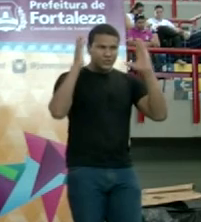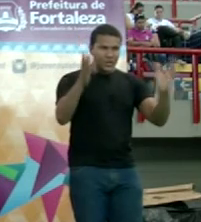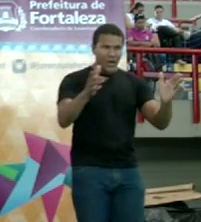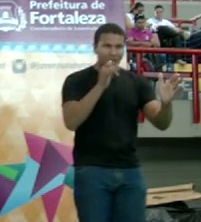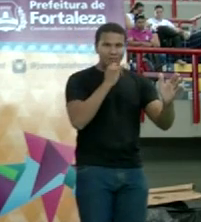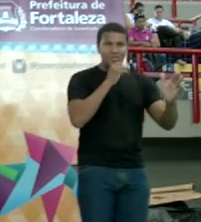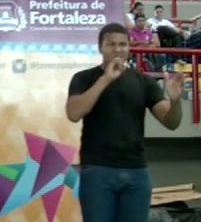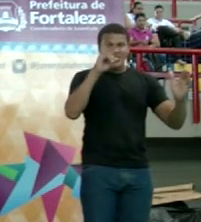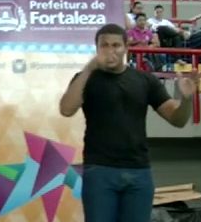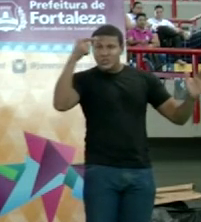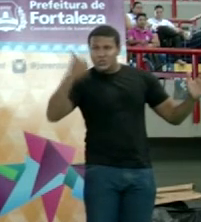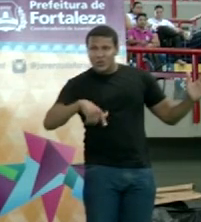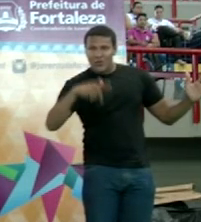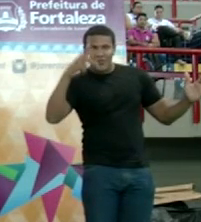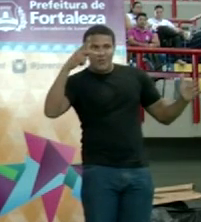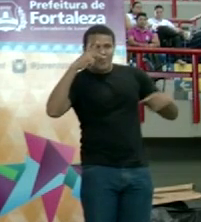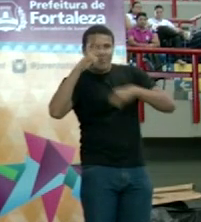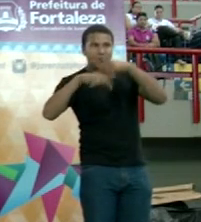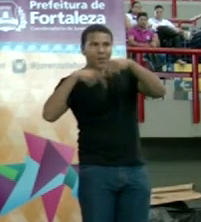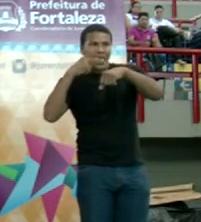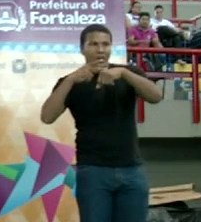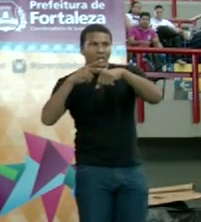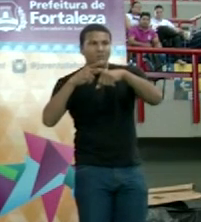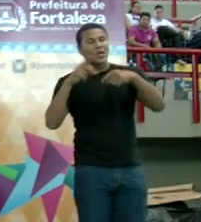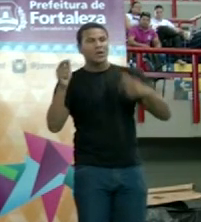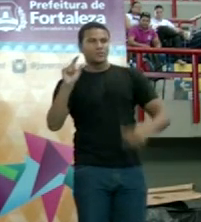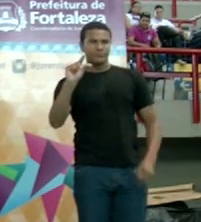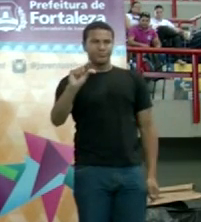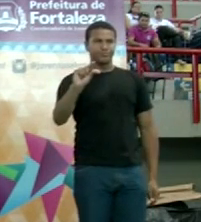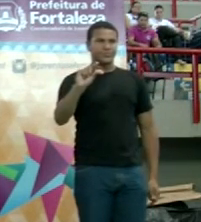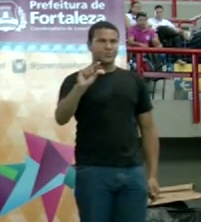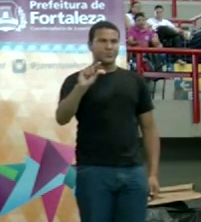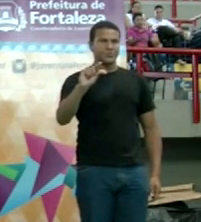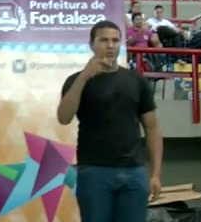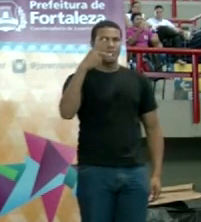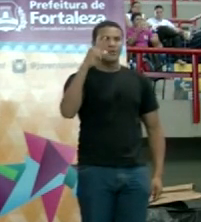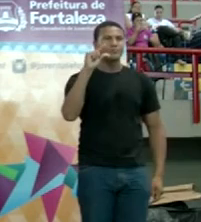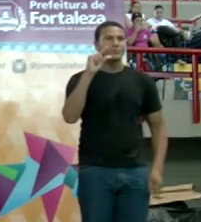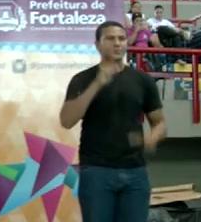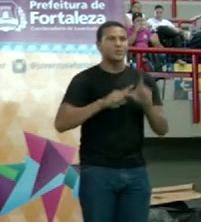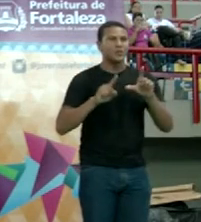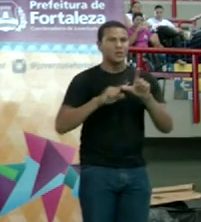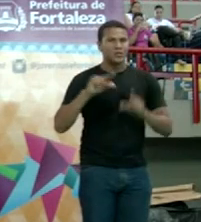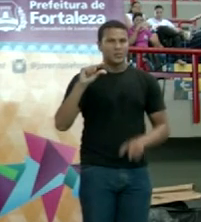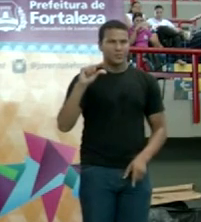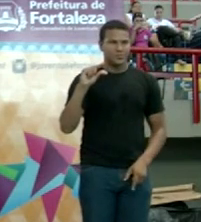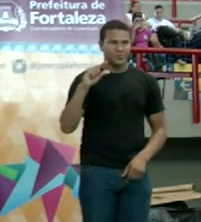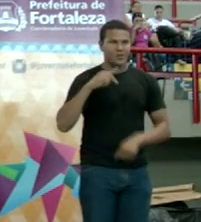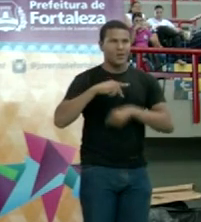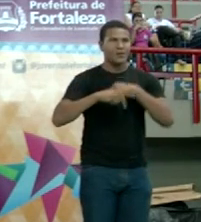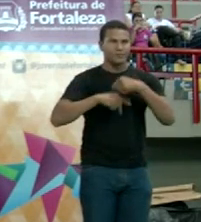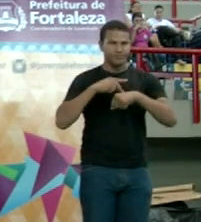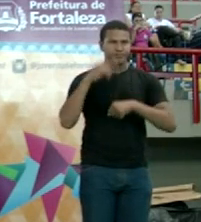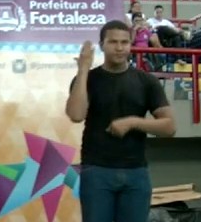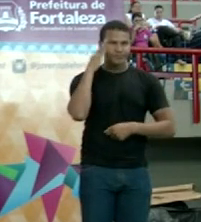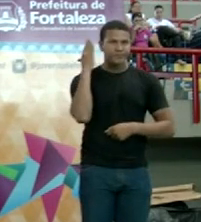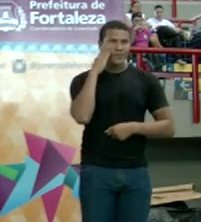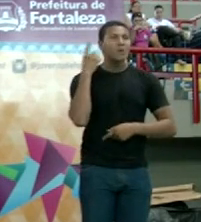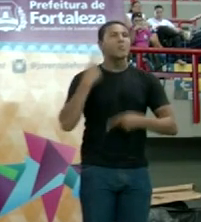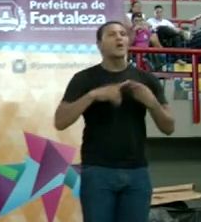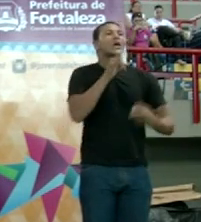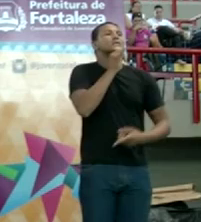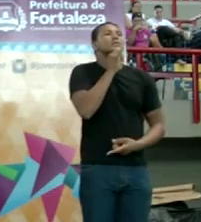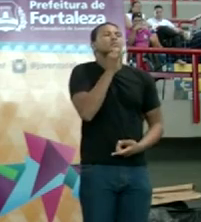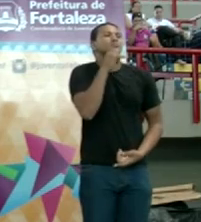terceira condição, a palavra país substituiu o nome Brasil. Veja quando eu digo assim: